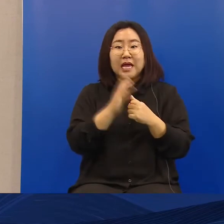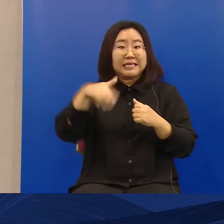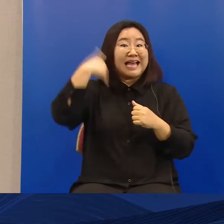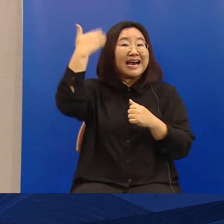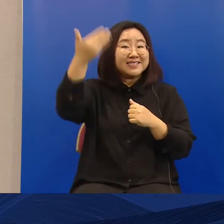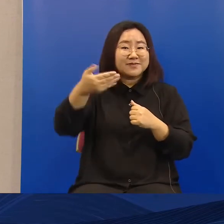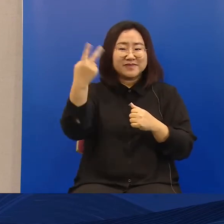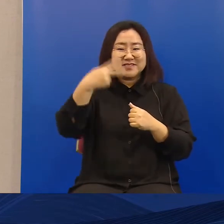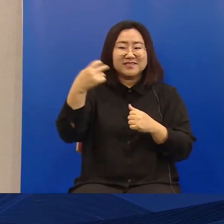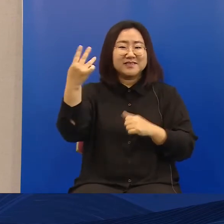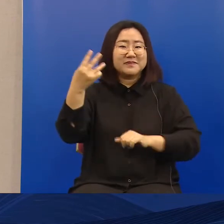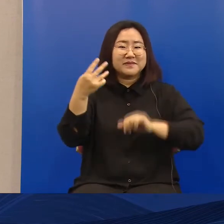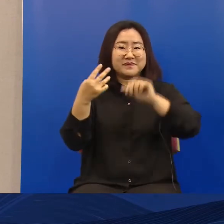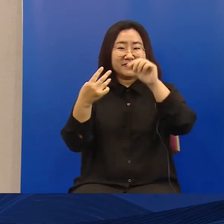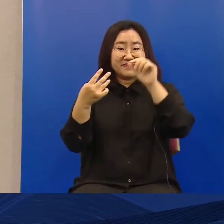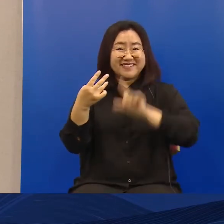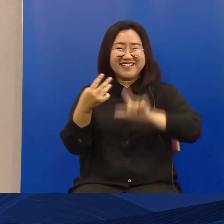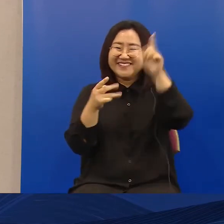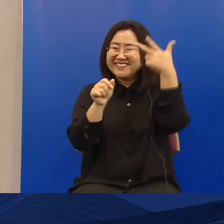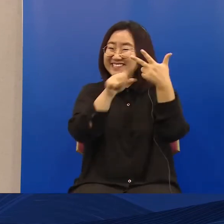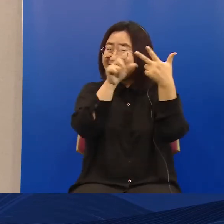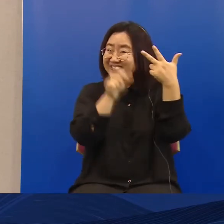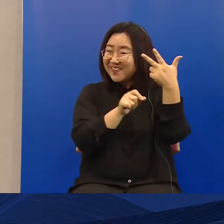회의가 2023년 7월에 열릴 겁니다.